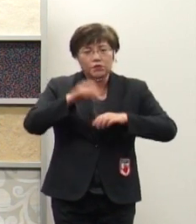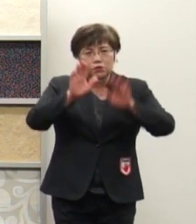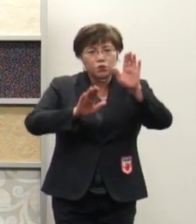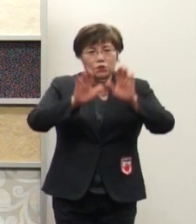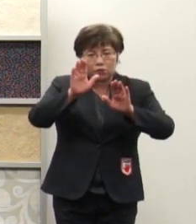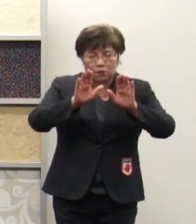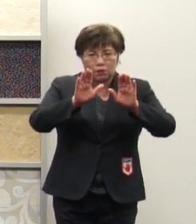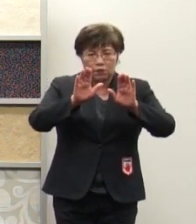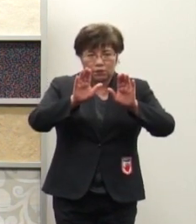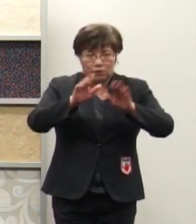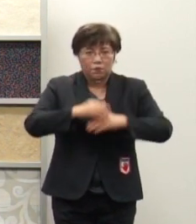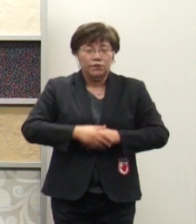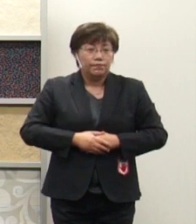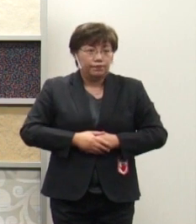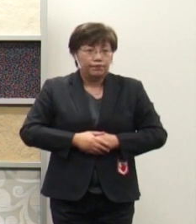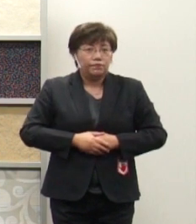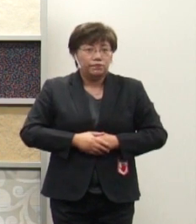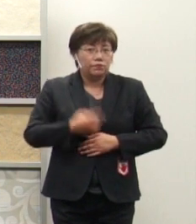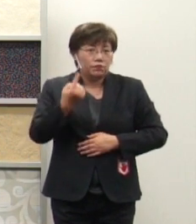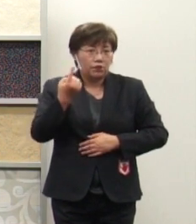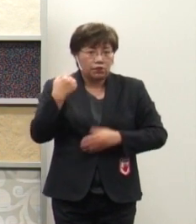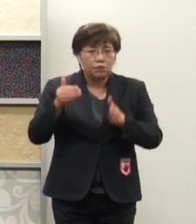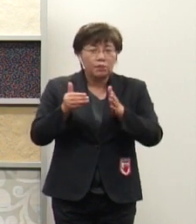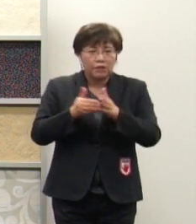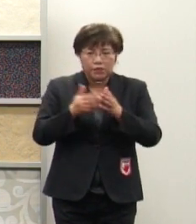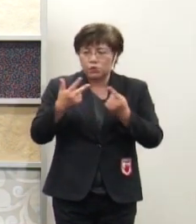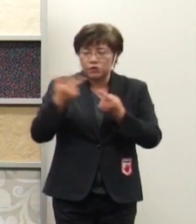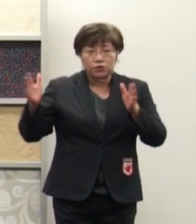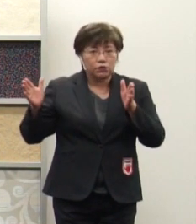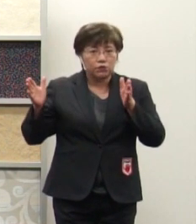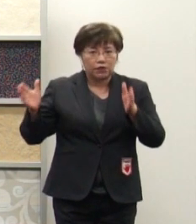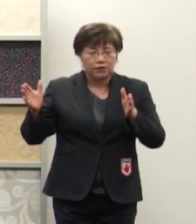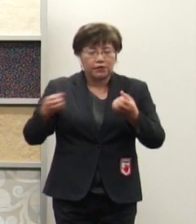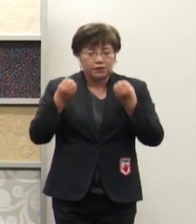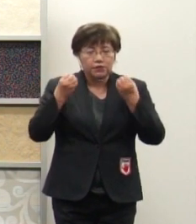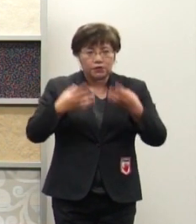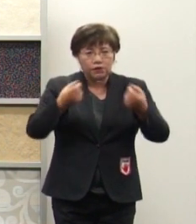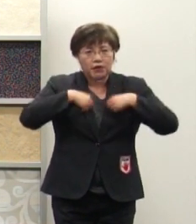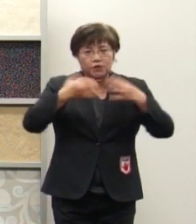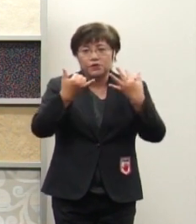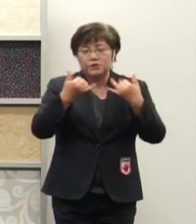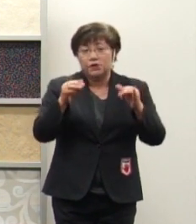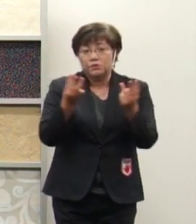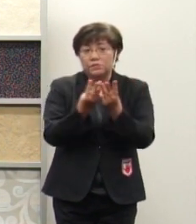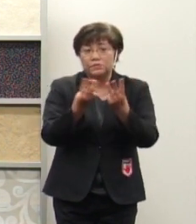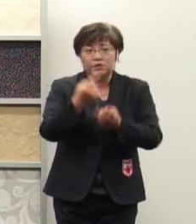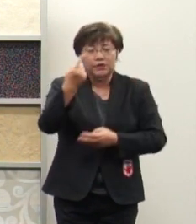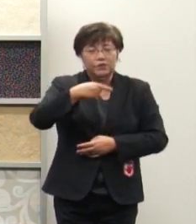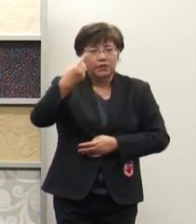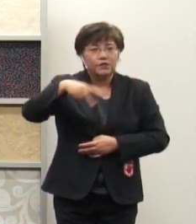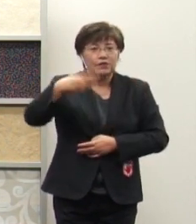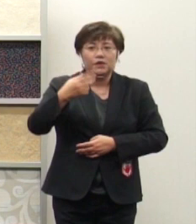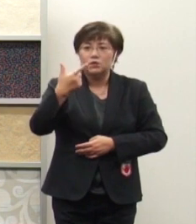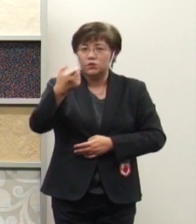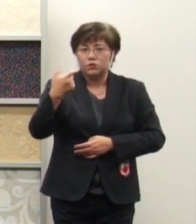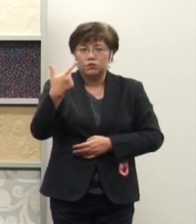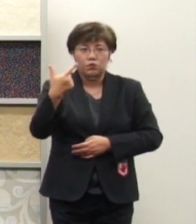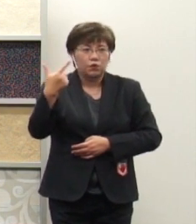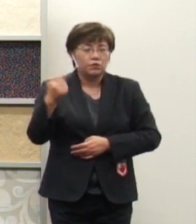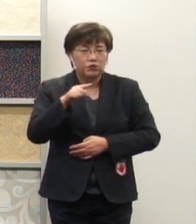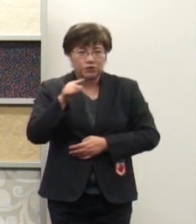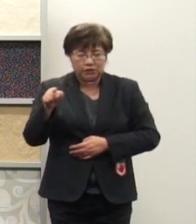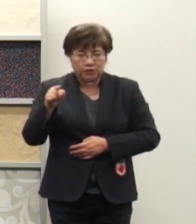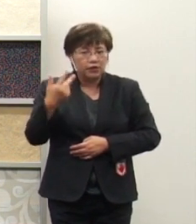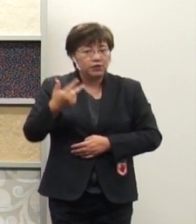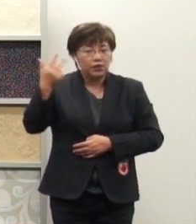状認識ですが、昨日までの直近1週間新規感染者数は1266人、前